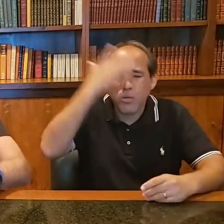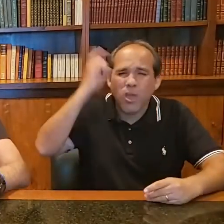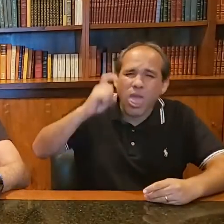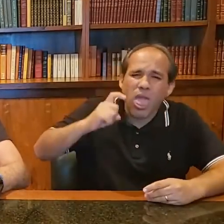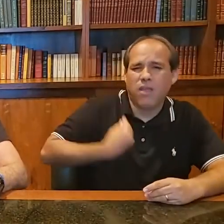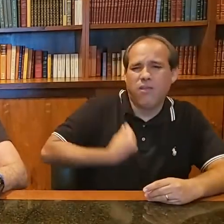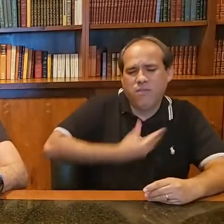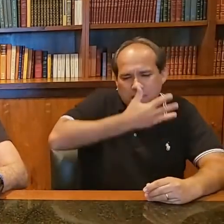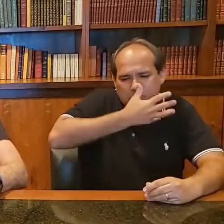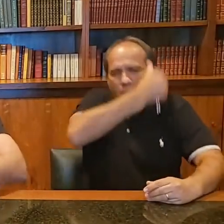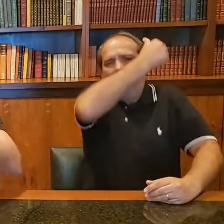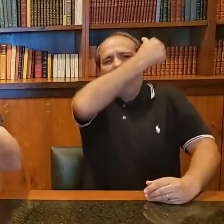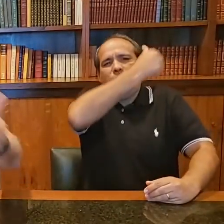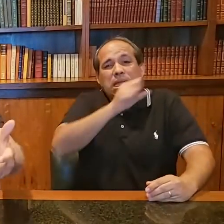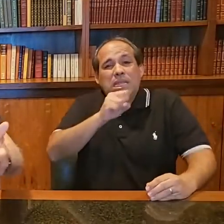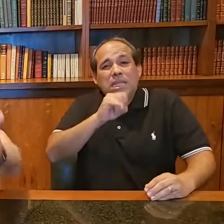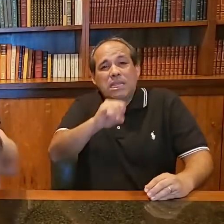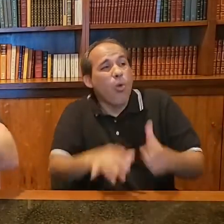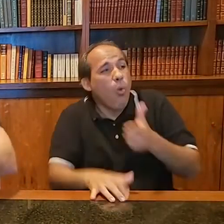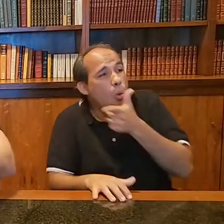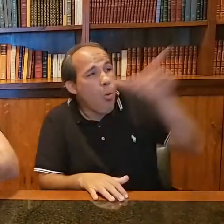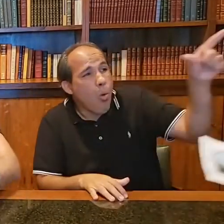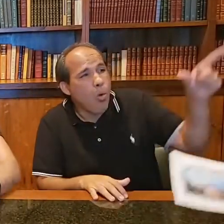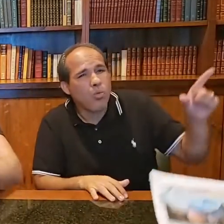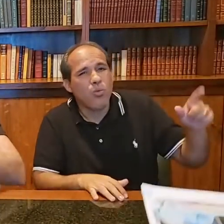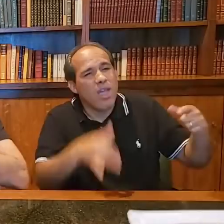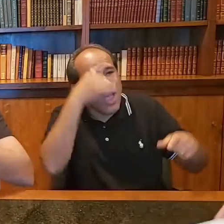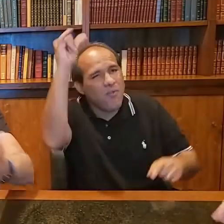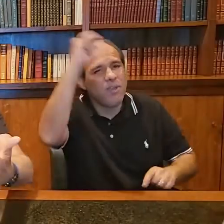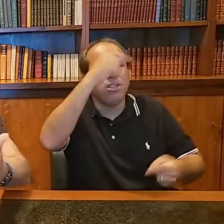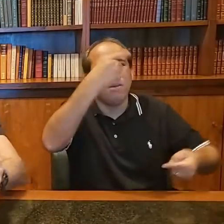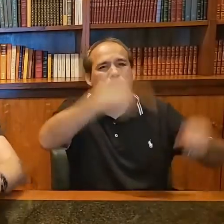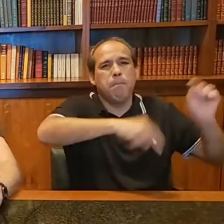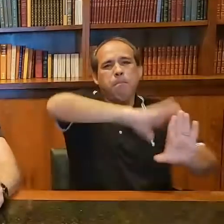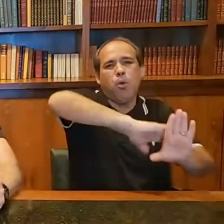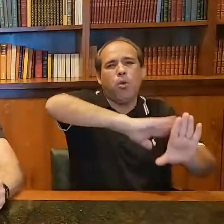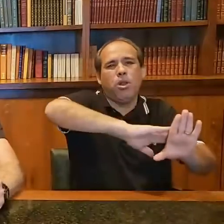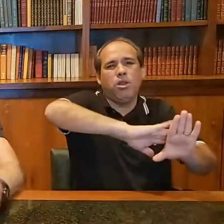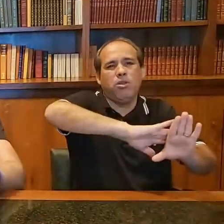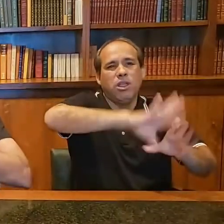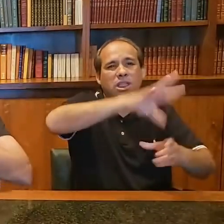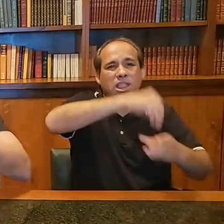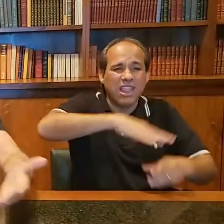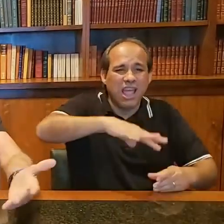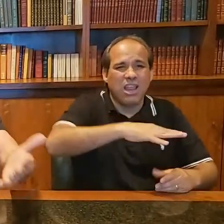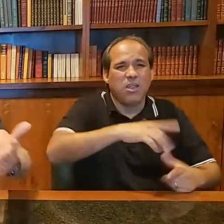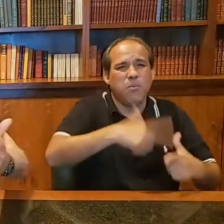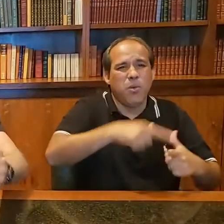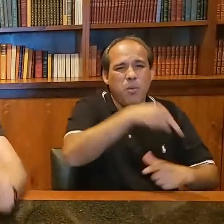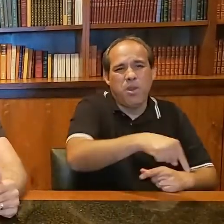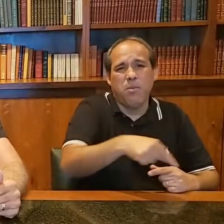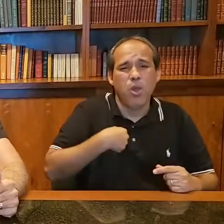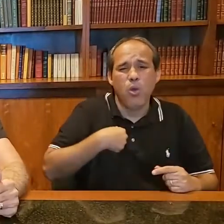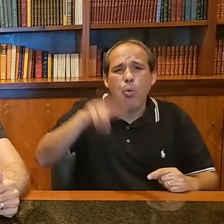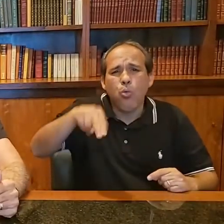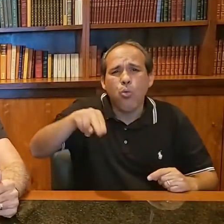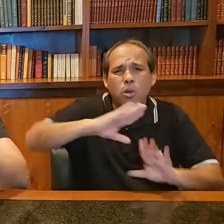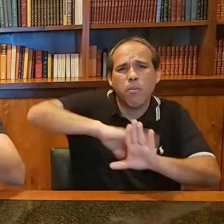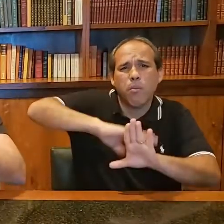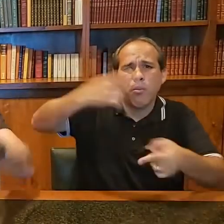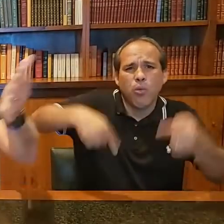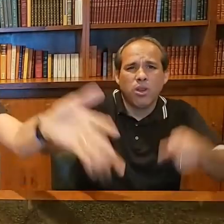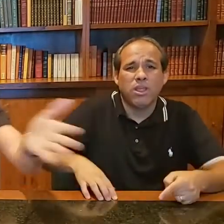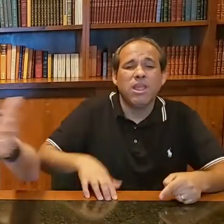nós, vivas, se o outro lado não politizasse isso. Eu não politizei isso. Eu não politizei isso aí.